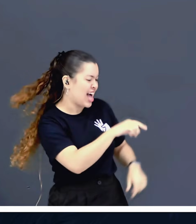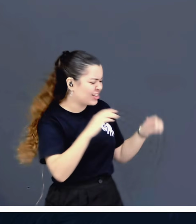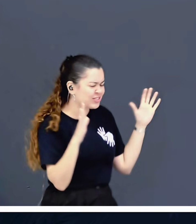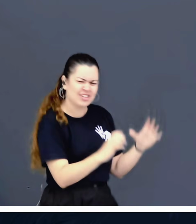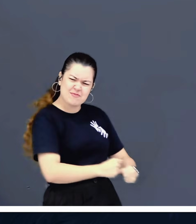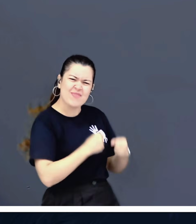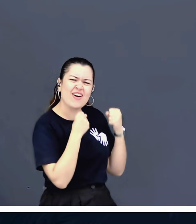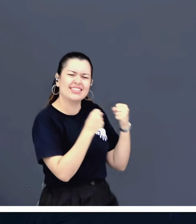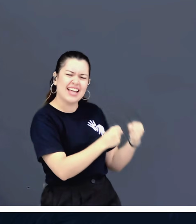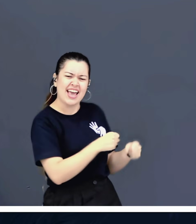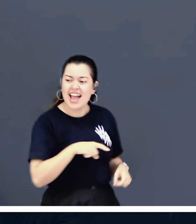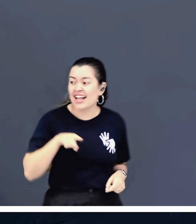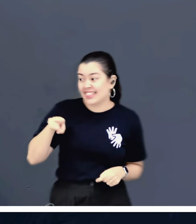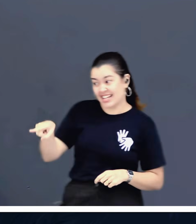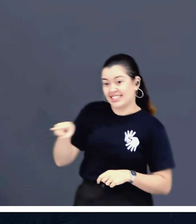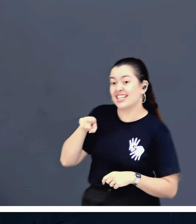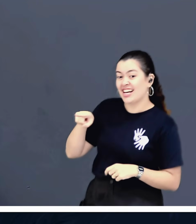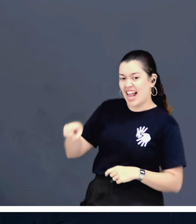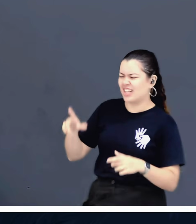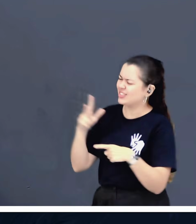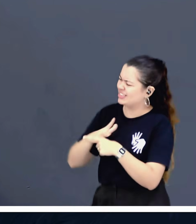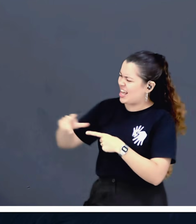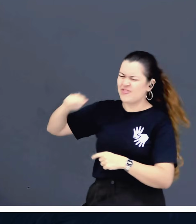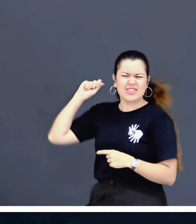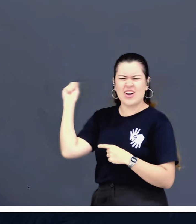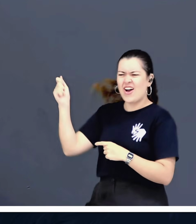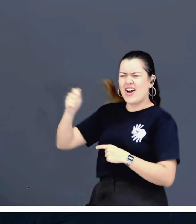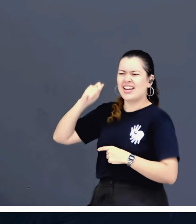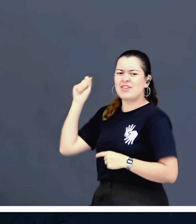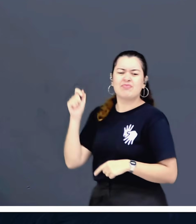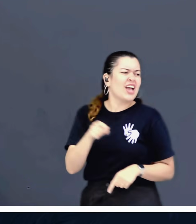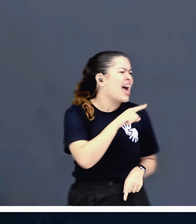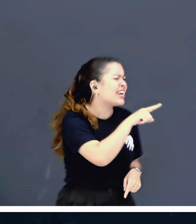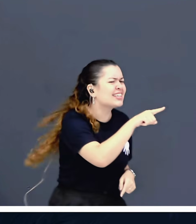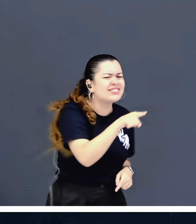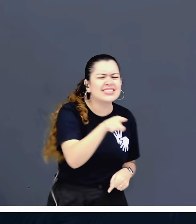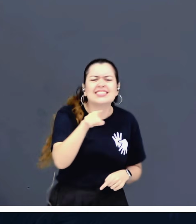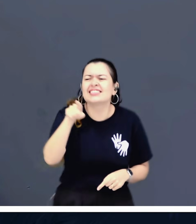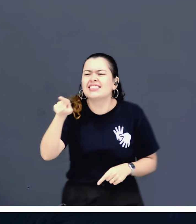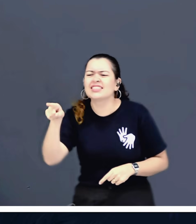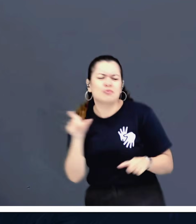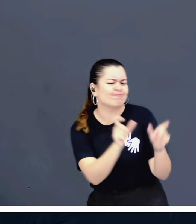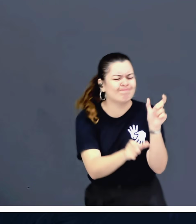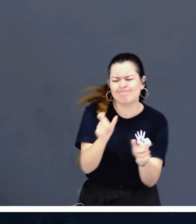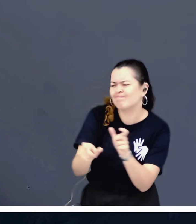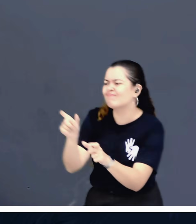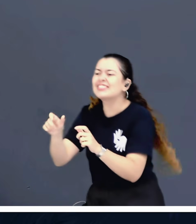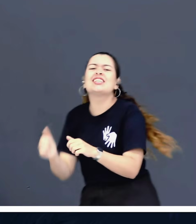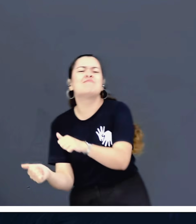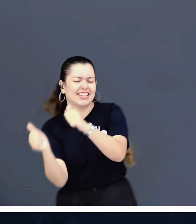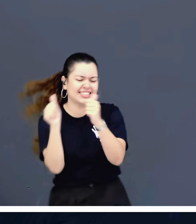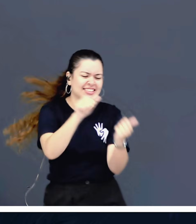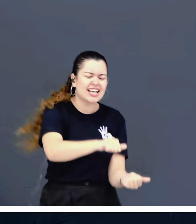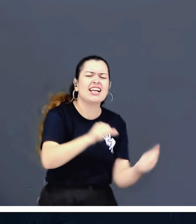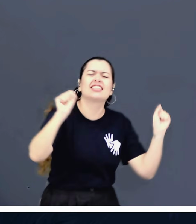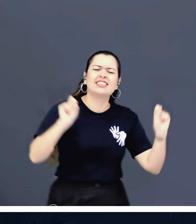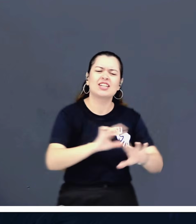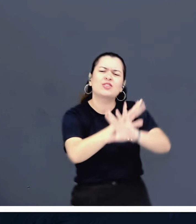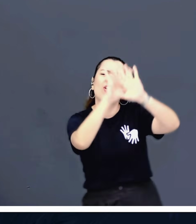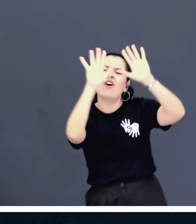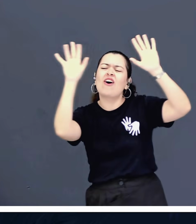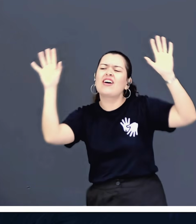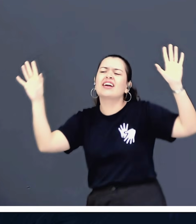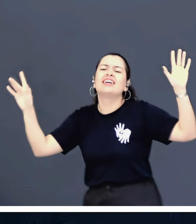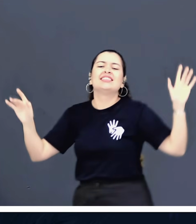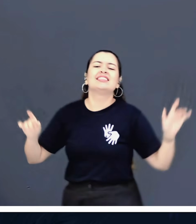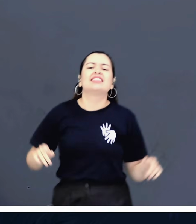Esse lado tem poder, esse lado aqui na frente em vão, sendo batizado e